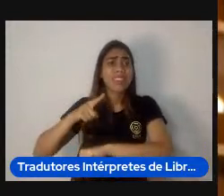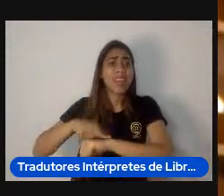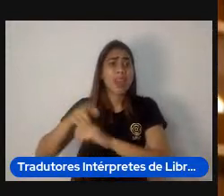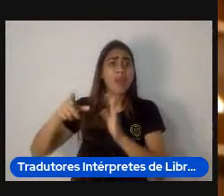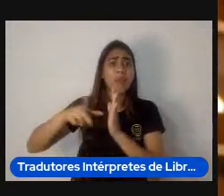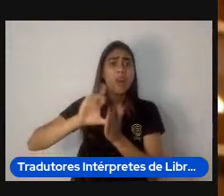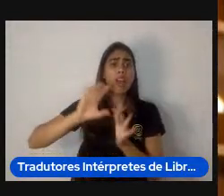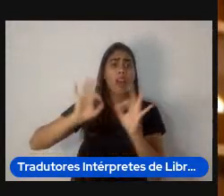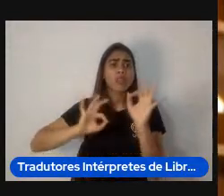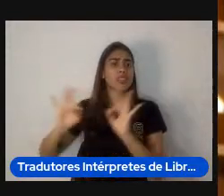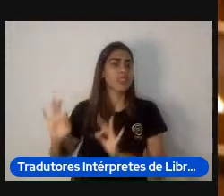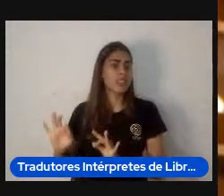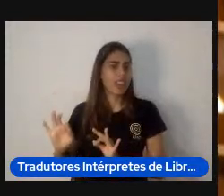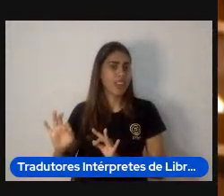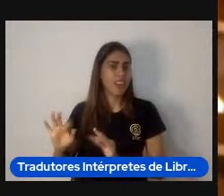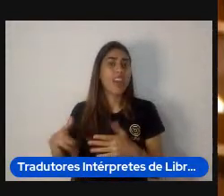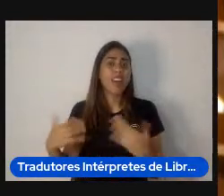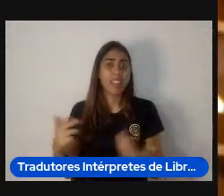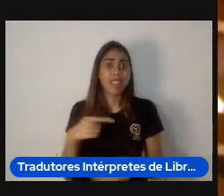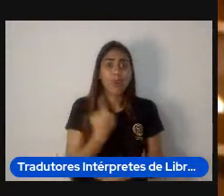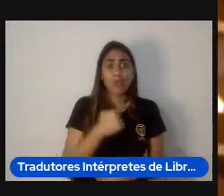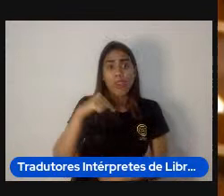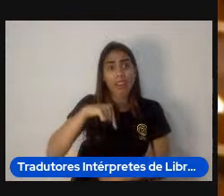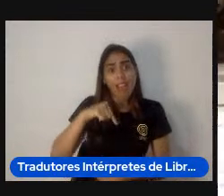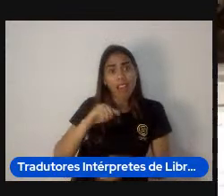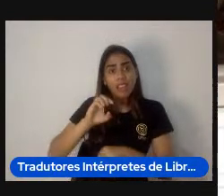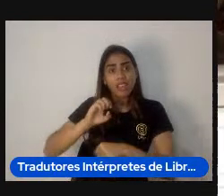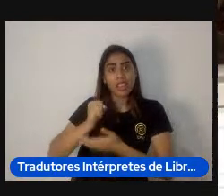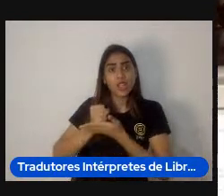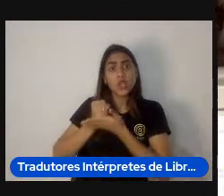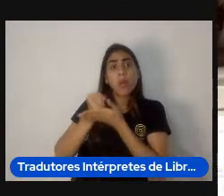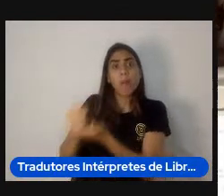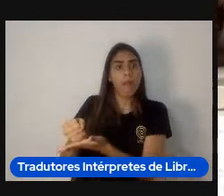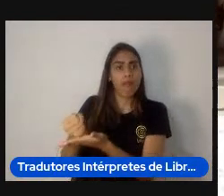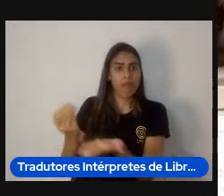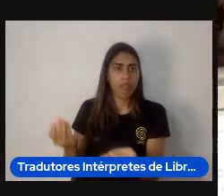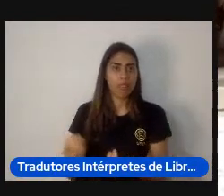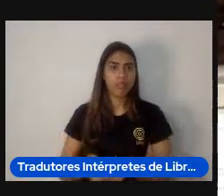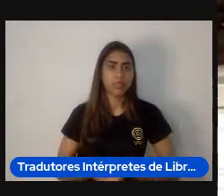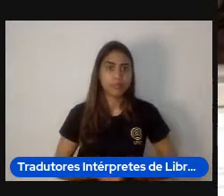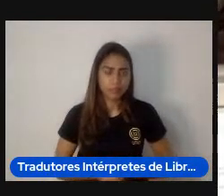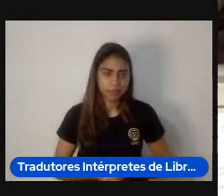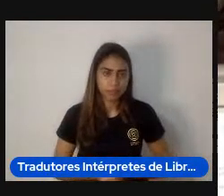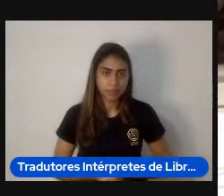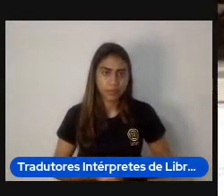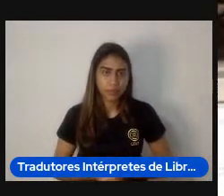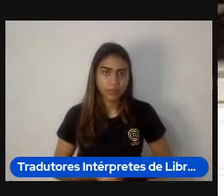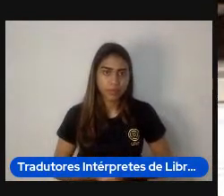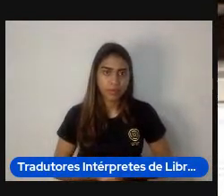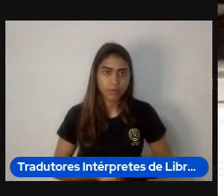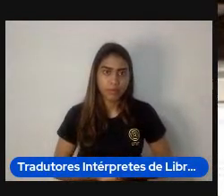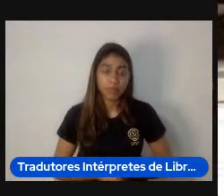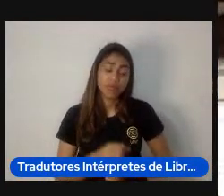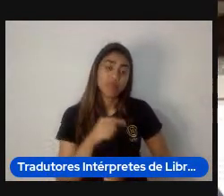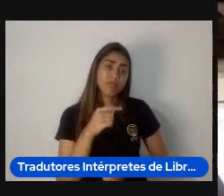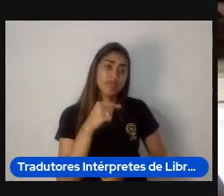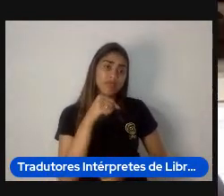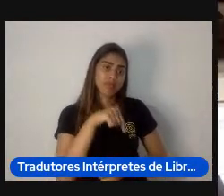nós estamos aqui para dar esse suporte. Só que esse nosso trabalho, ele não vai só para o surdo, e